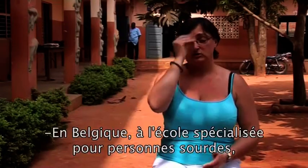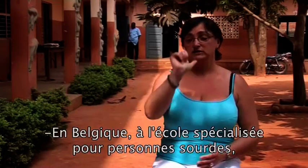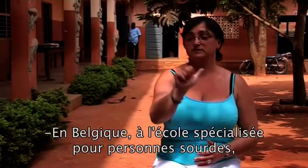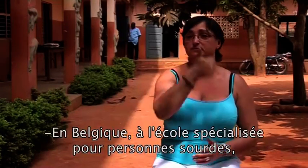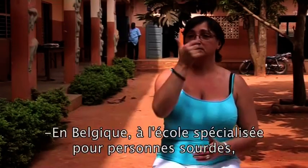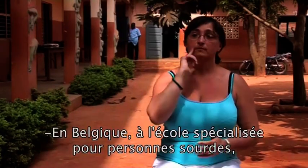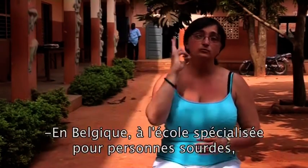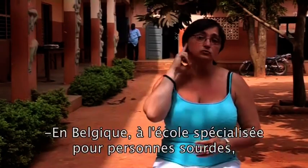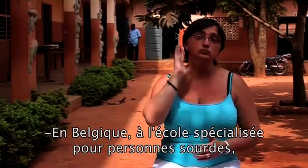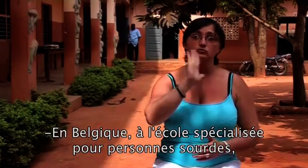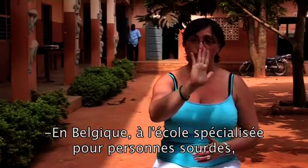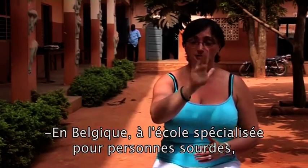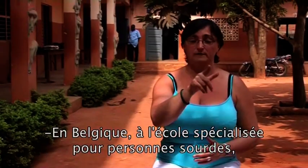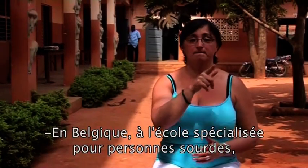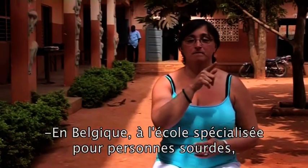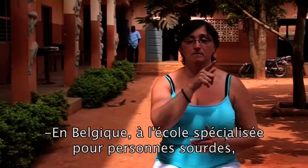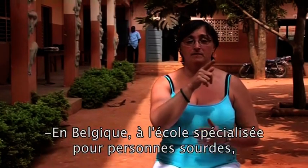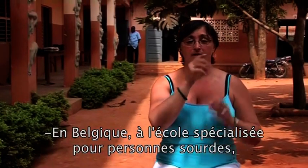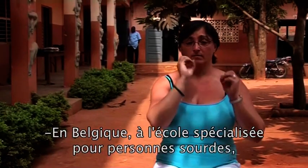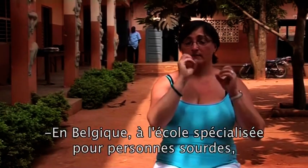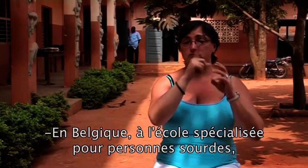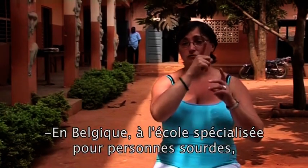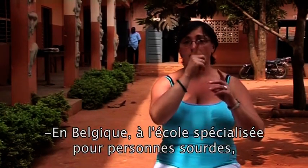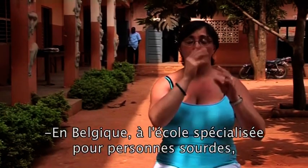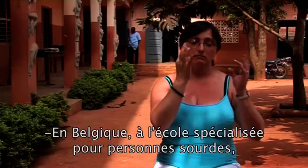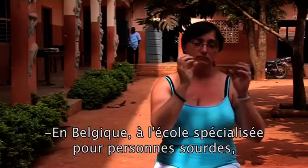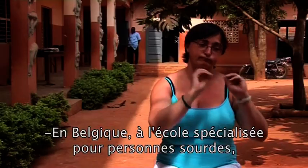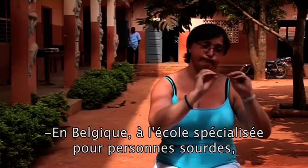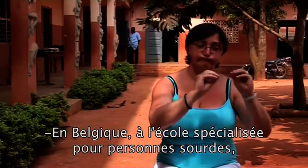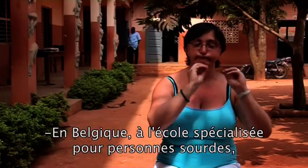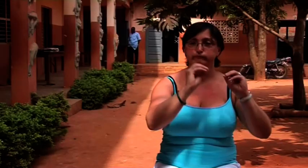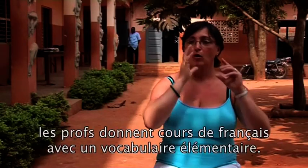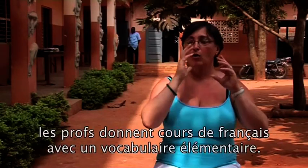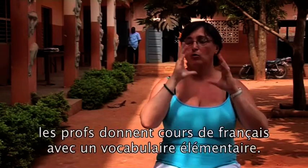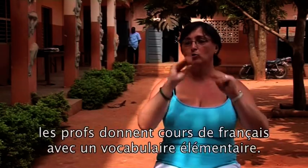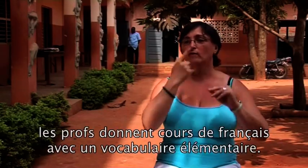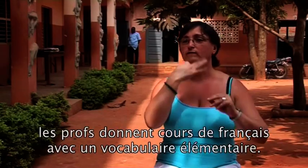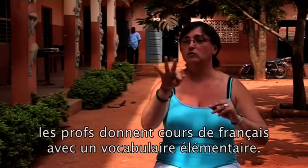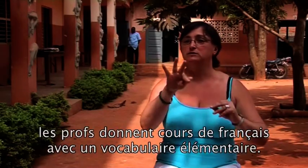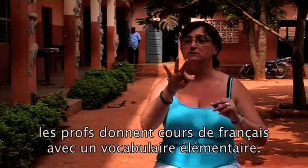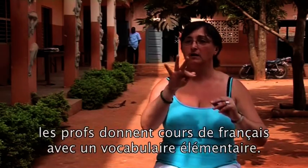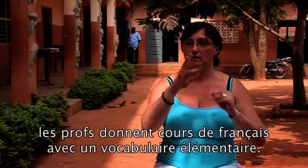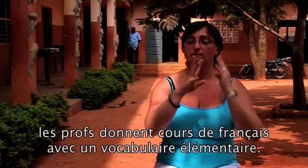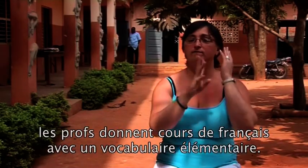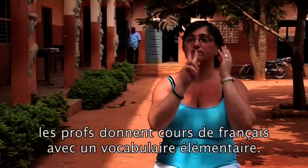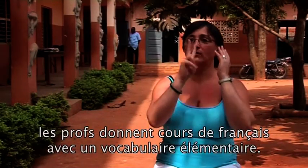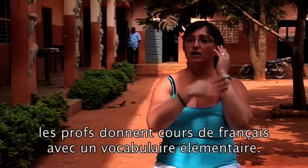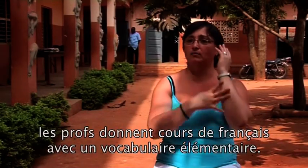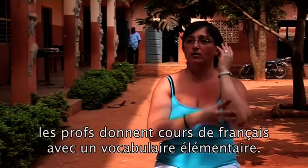En Belgique, l'école spécialisée pour personnes sourdes, les professeurs donnent cours de